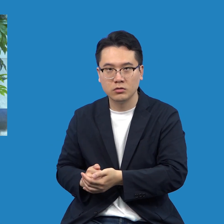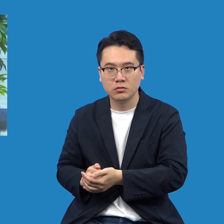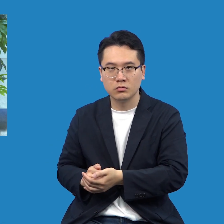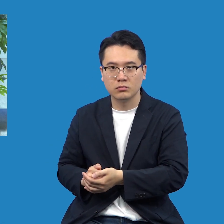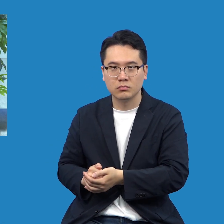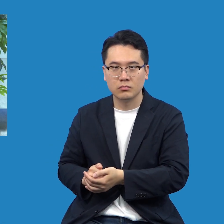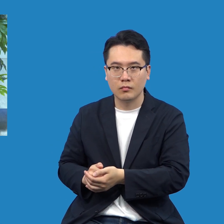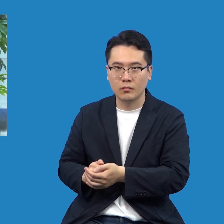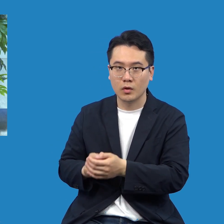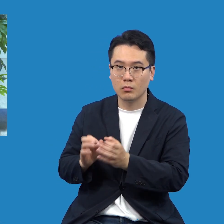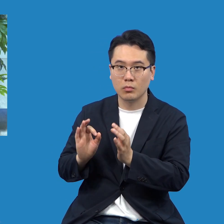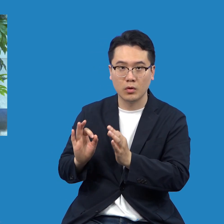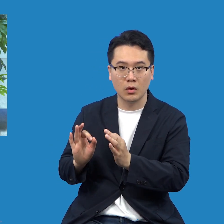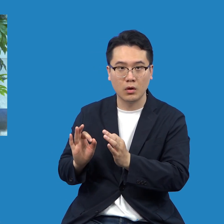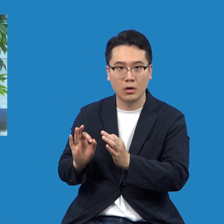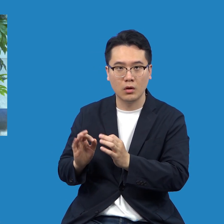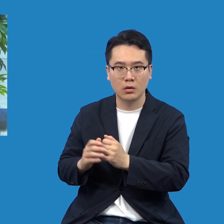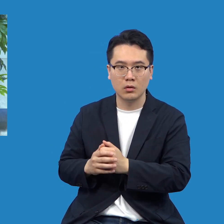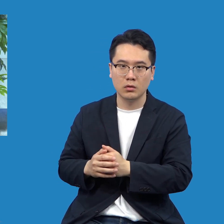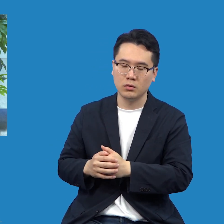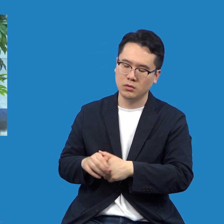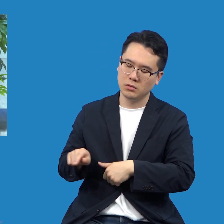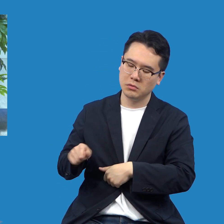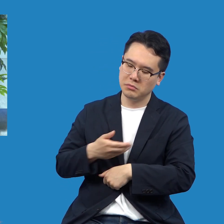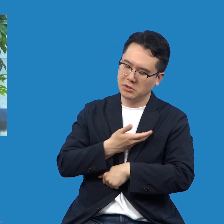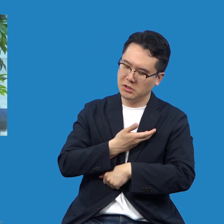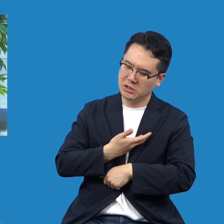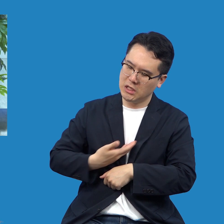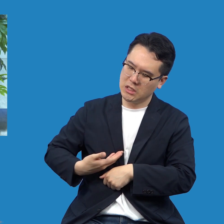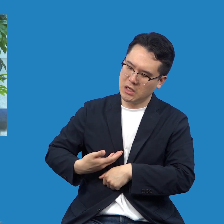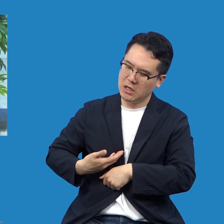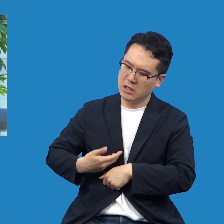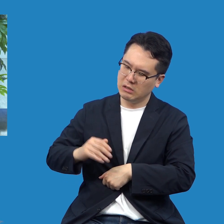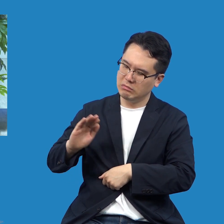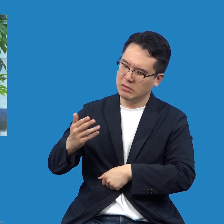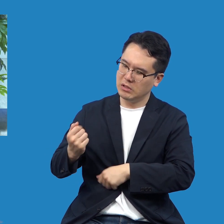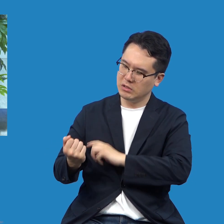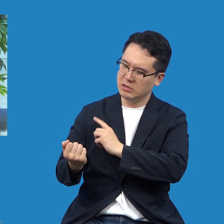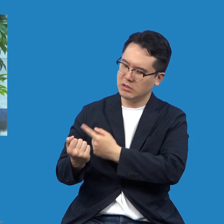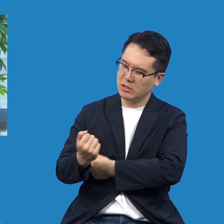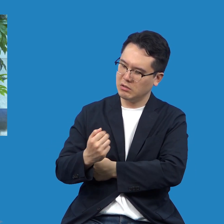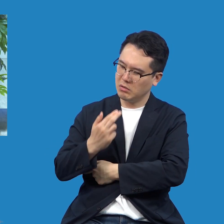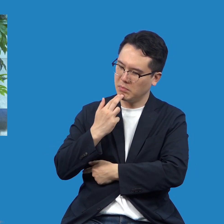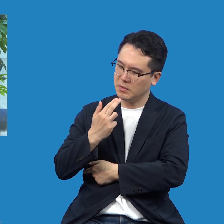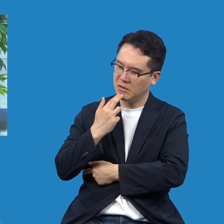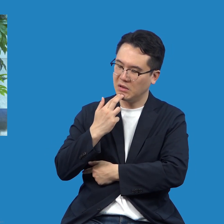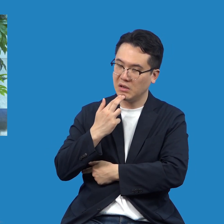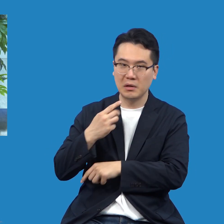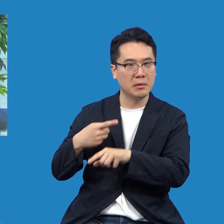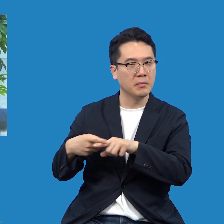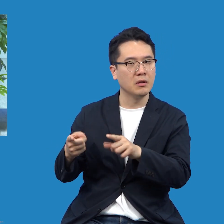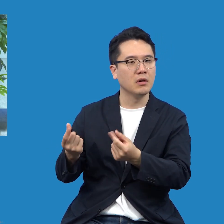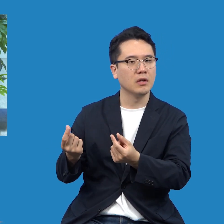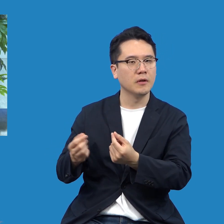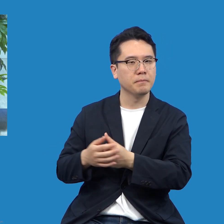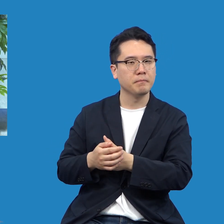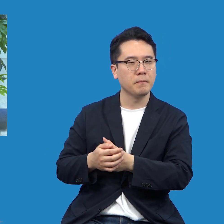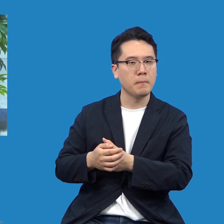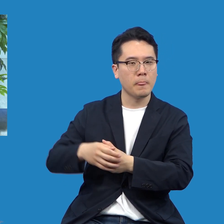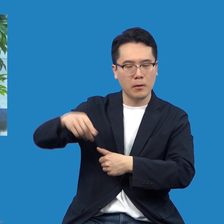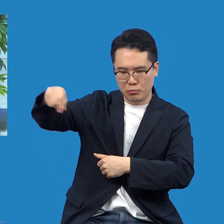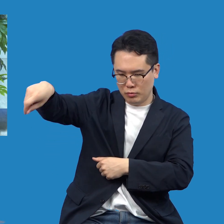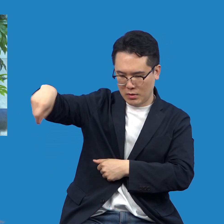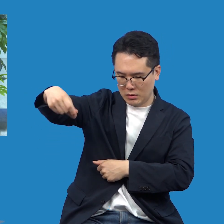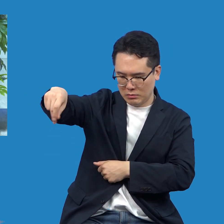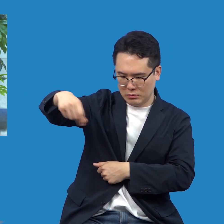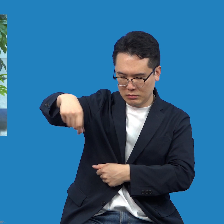제자가 될 자격이 없다, 이런 판단을 했던 것 같아요. 붓만 옮기면 그림이 되는 것인가?